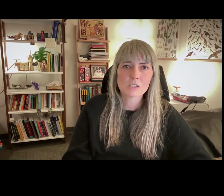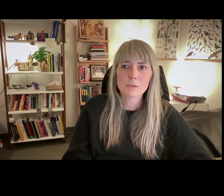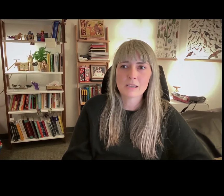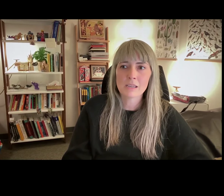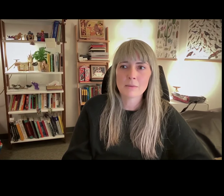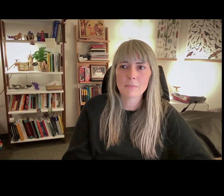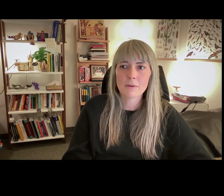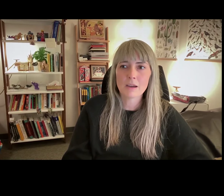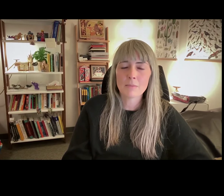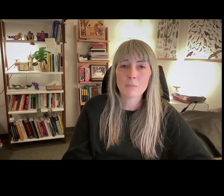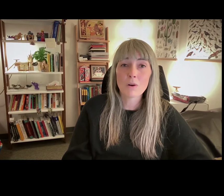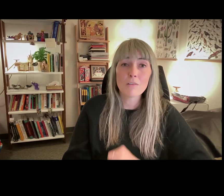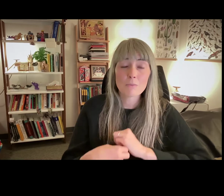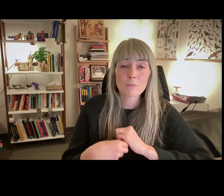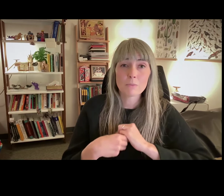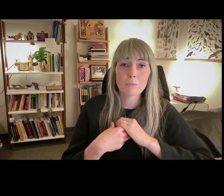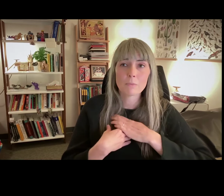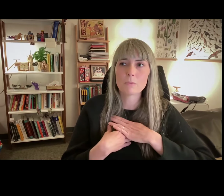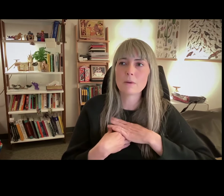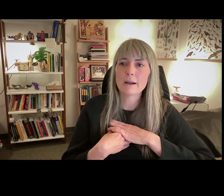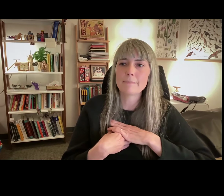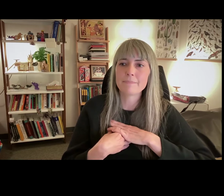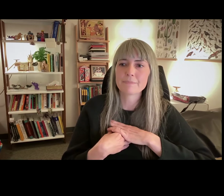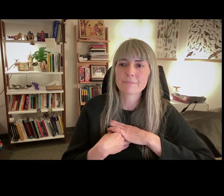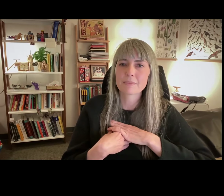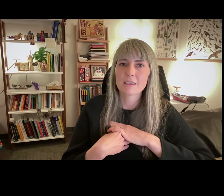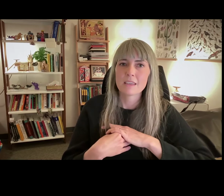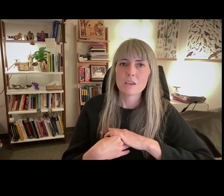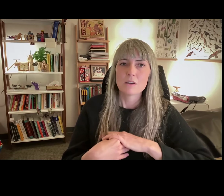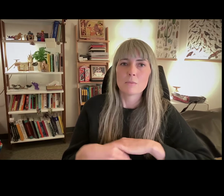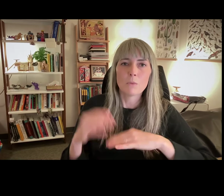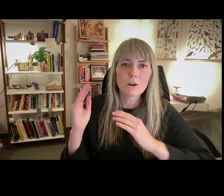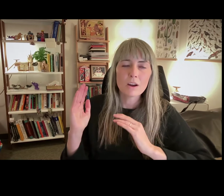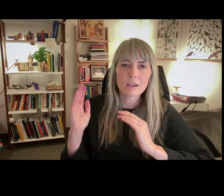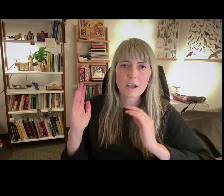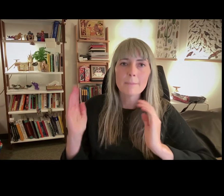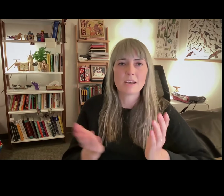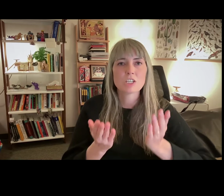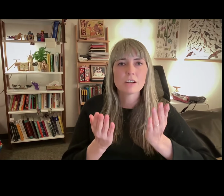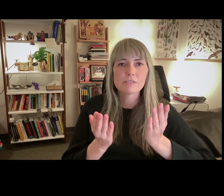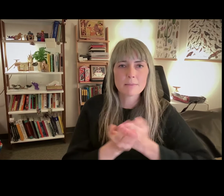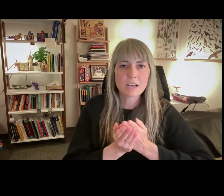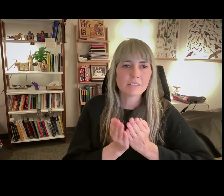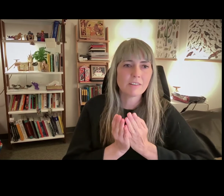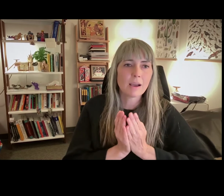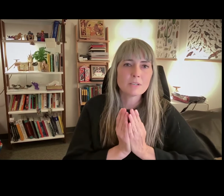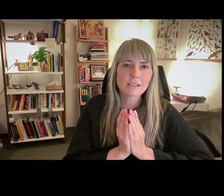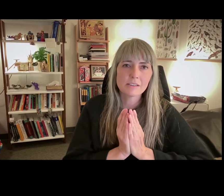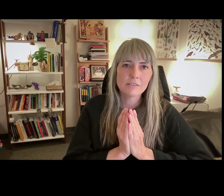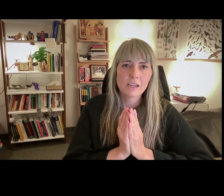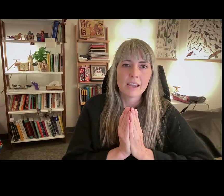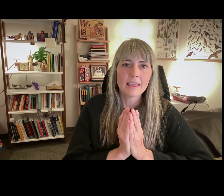esto suceda. Siento que tiene que haber más más